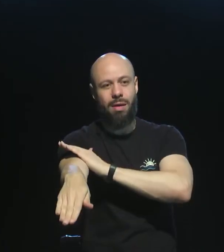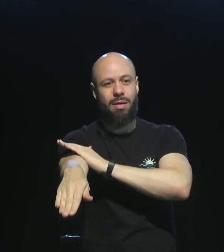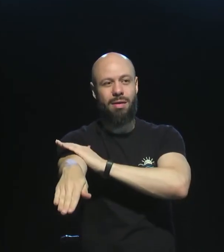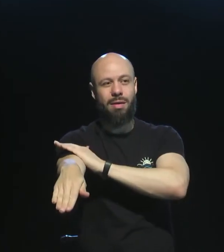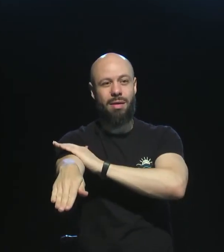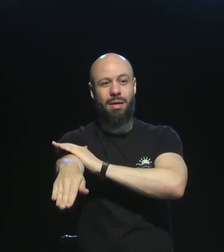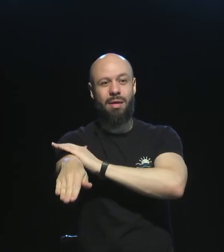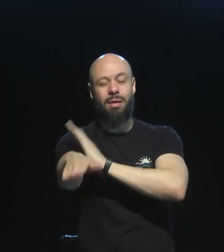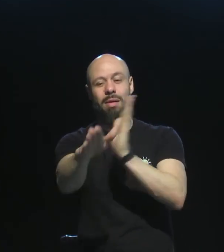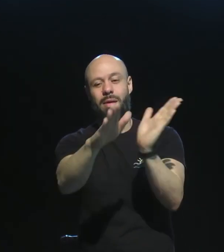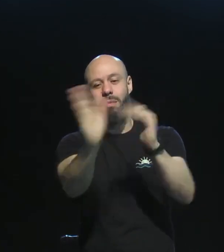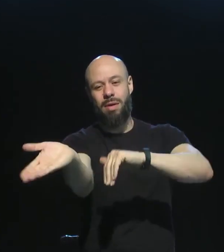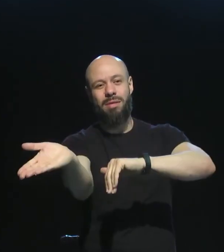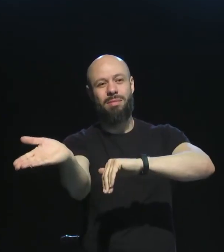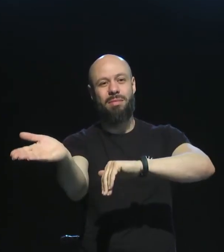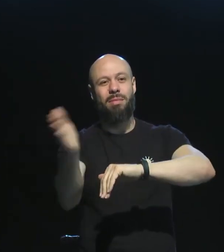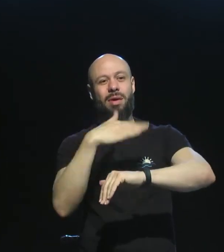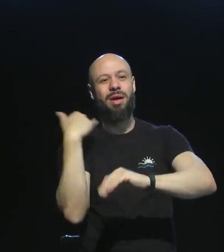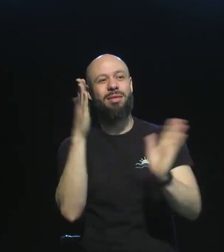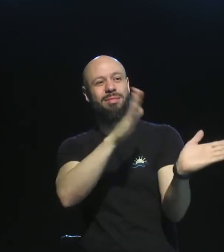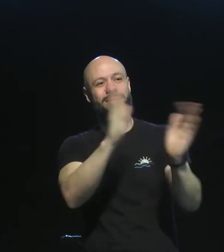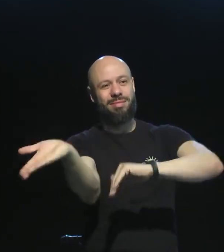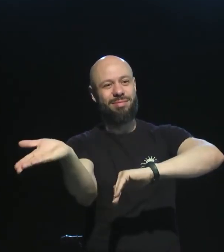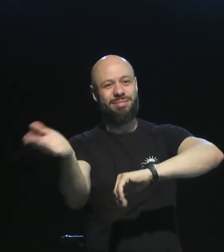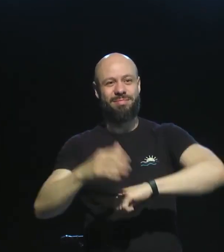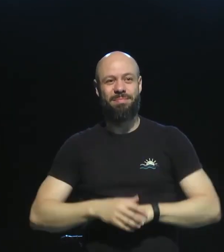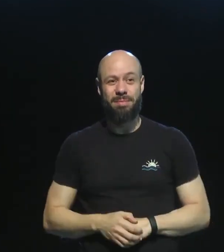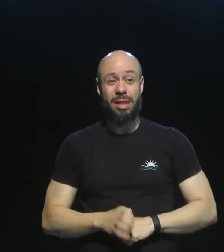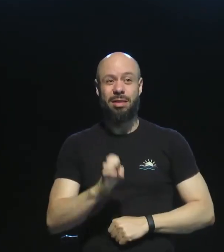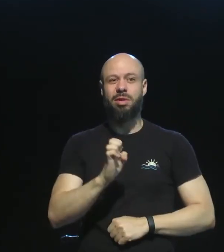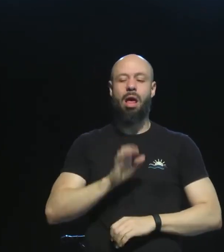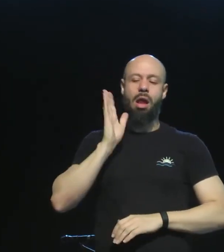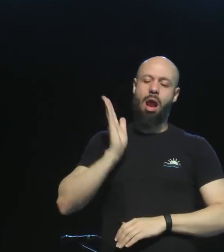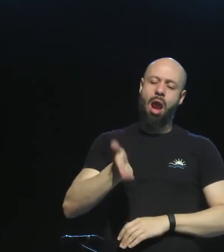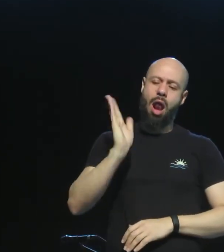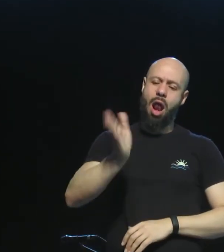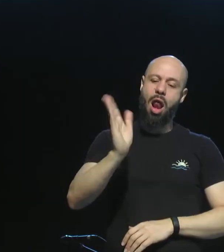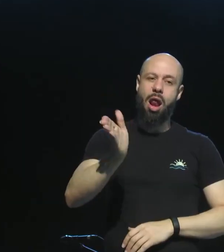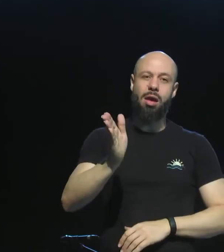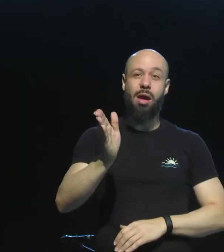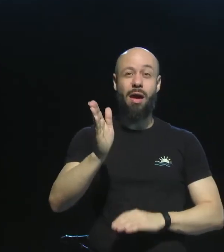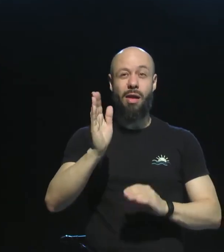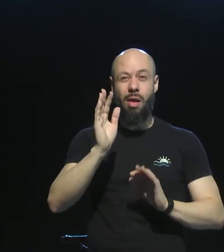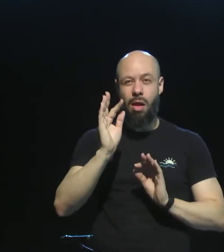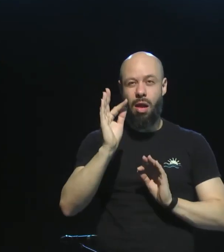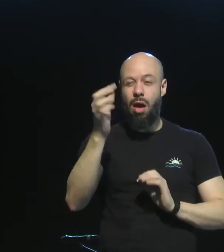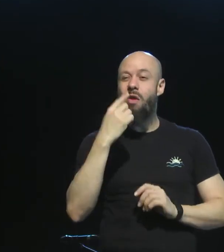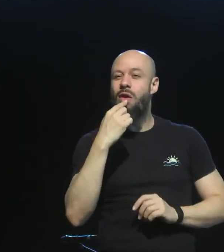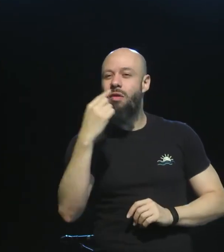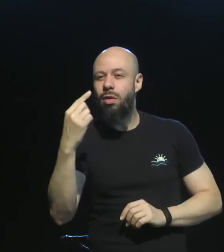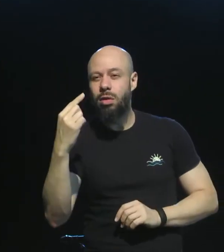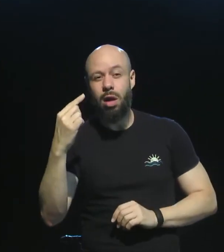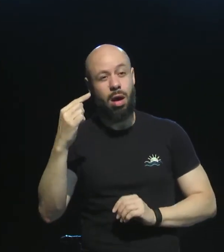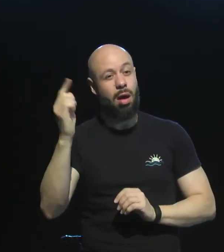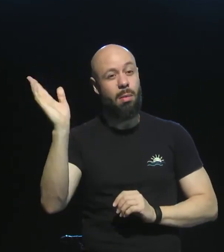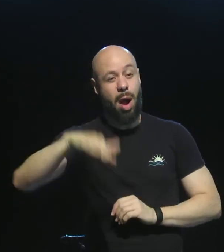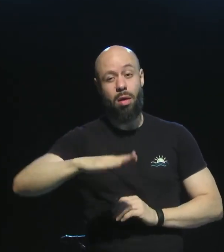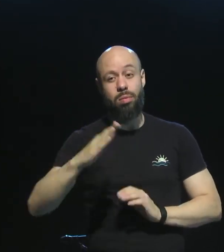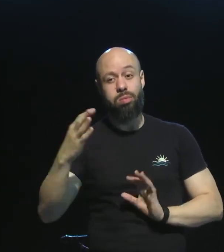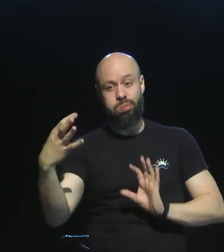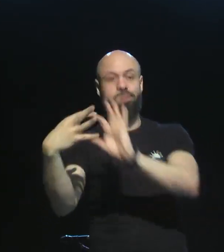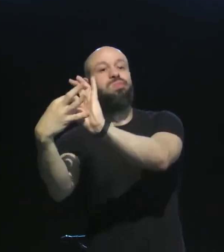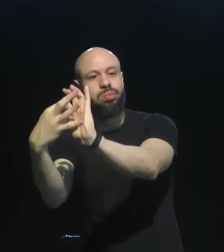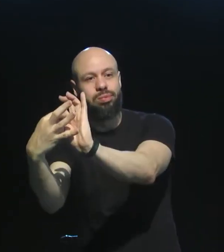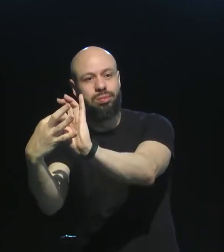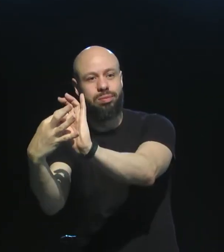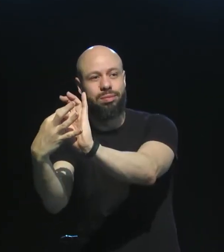morte. Quem anda nesse caminho vai quebrar a cara. Quem anda nesse caminho vai se dar mal. É isso que a Bíblia